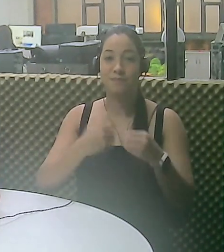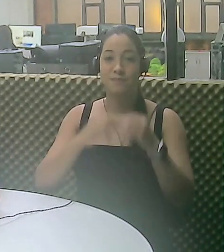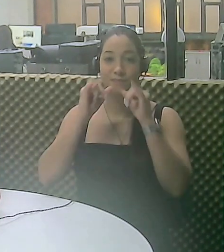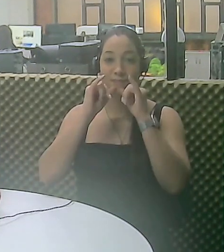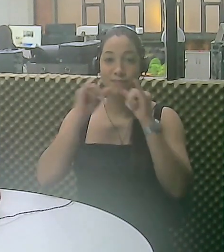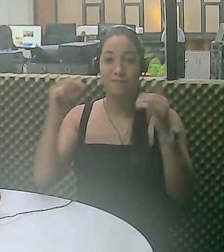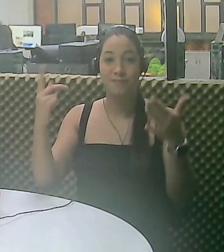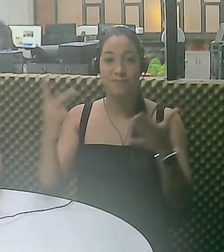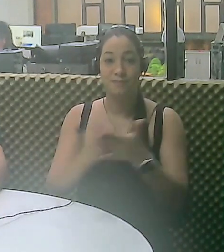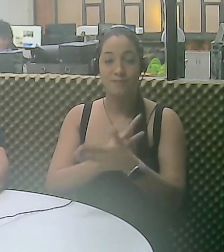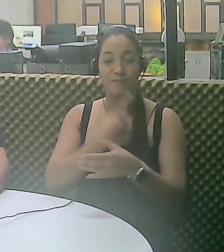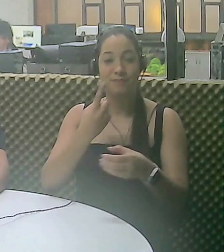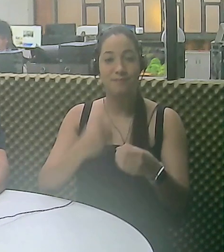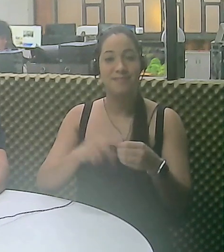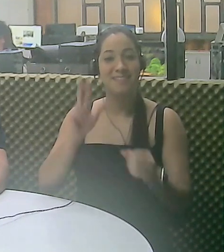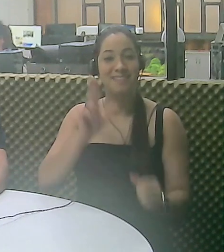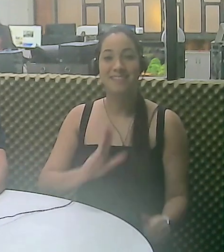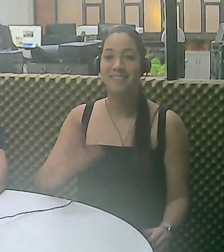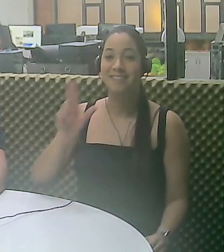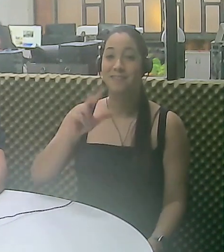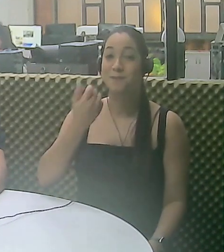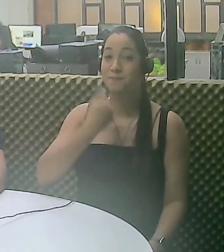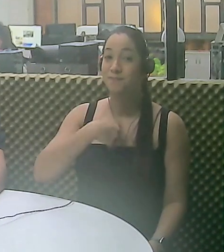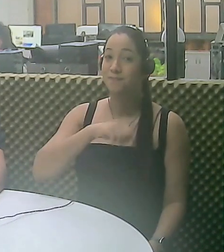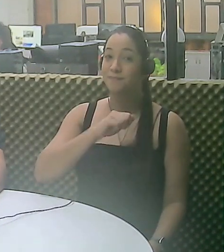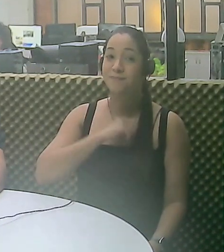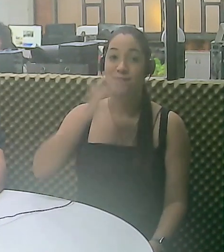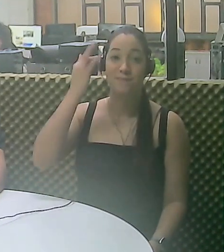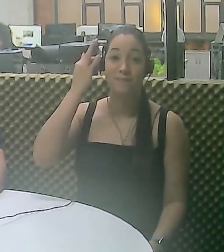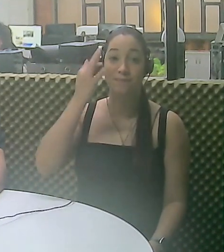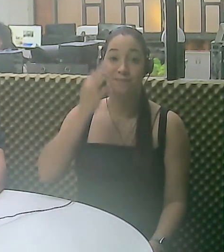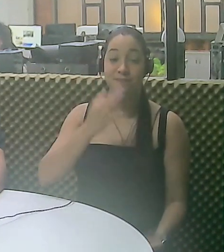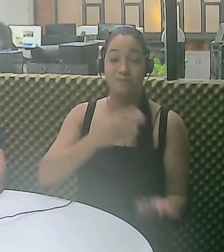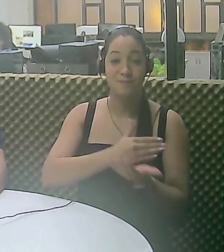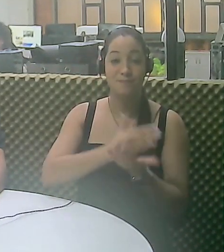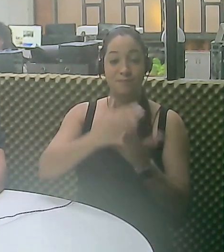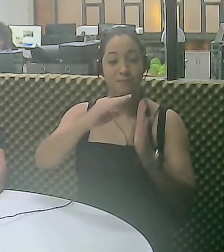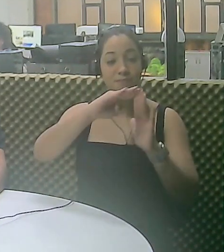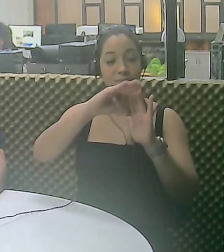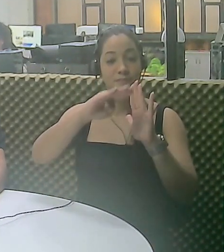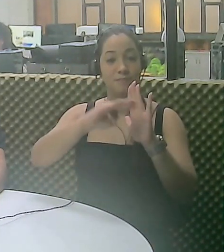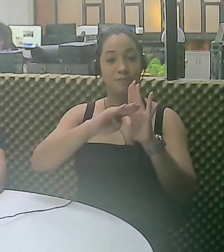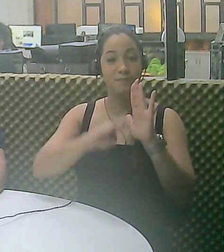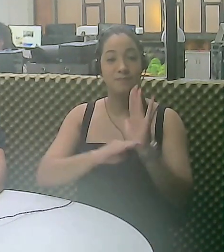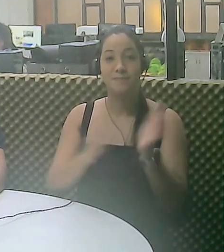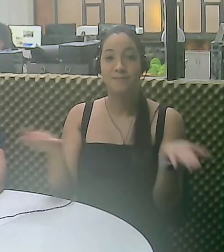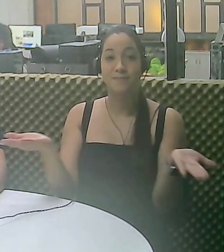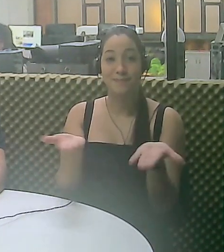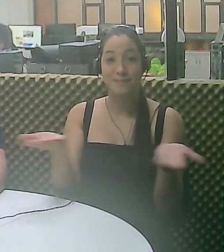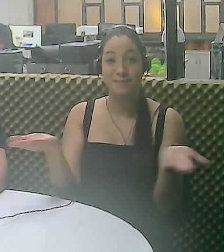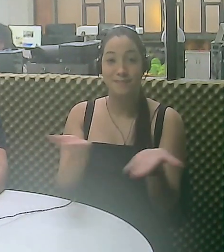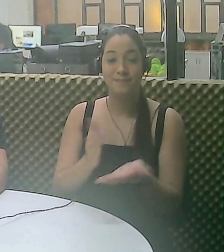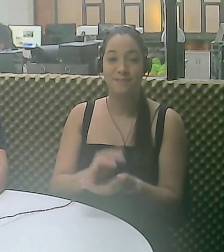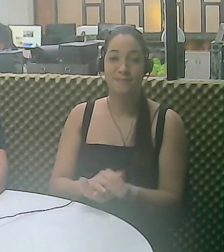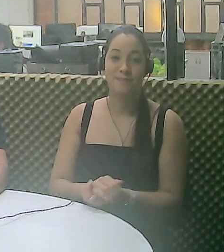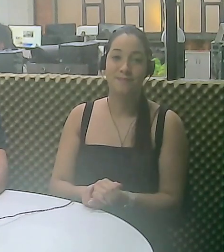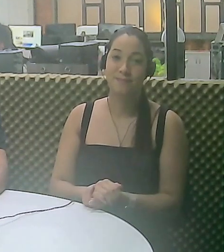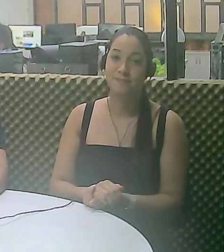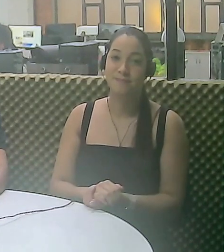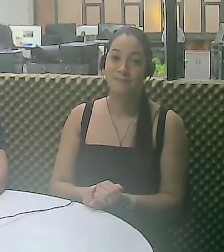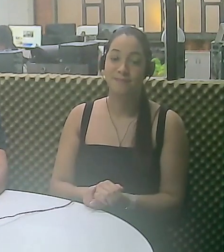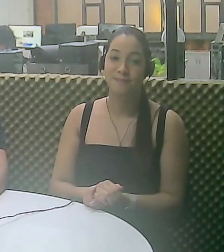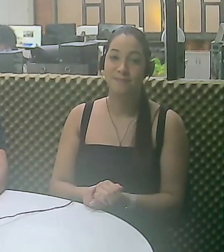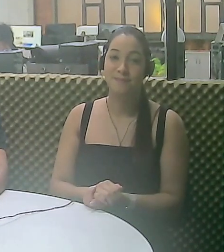de fato acontece em Uberlândia. Eu sou Fernando Cássio e começamos com os destaques da edição de hoje.